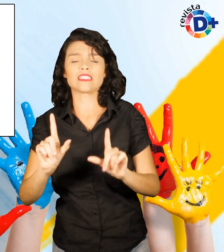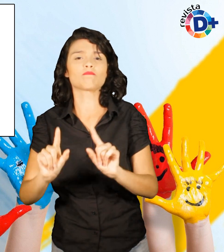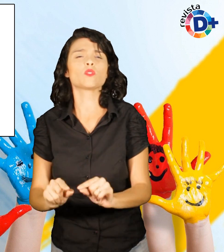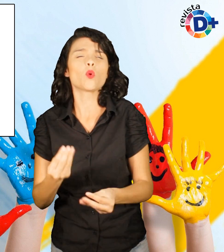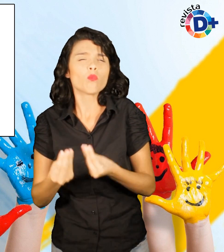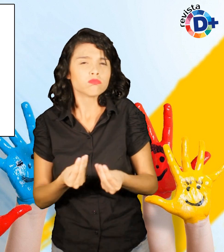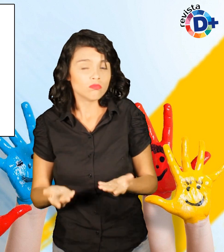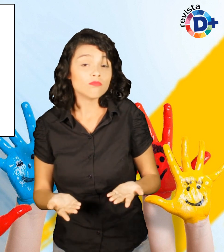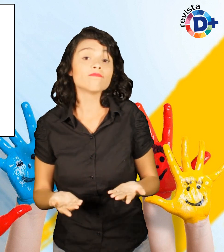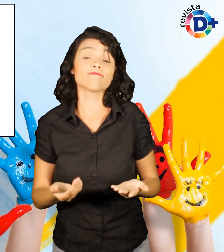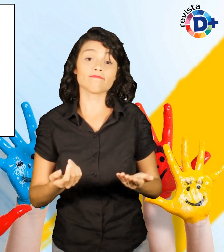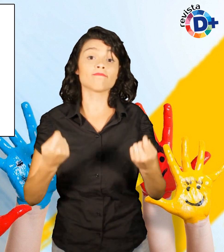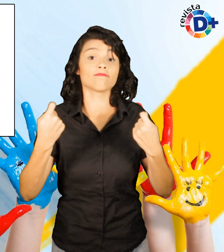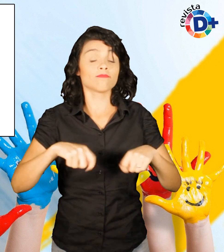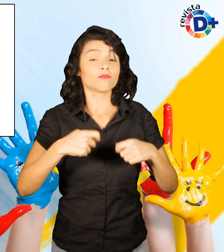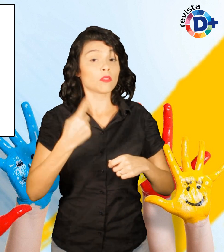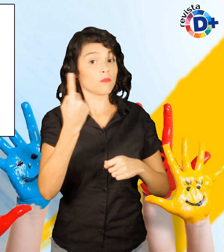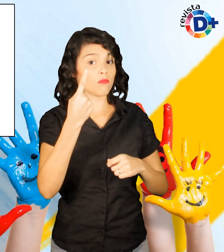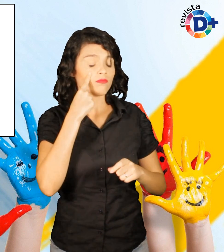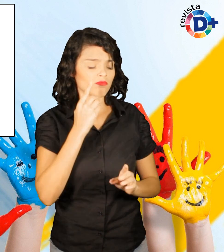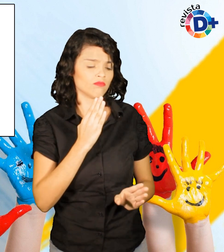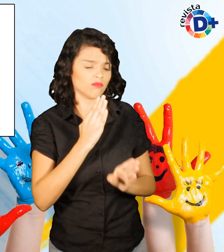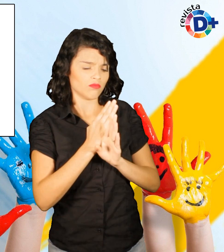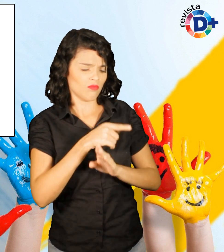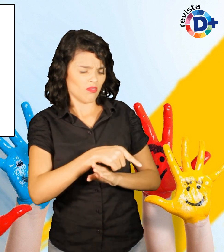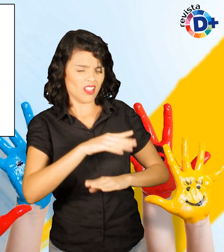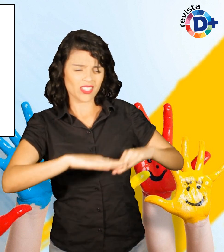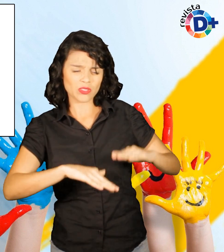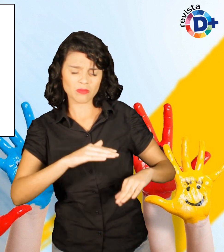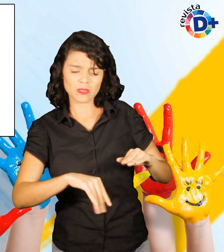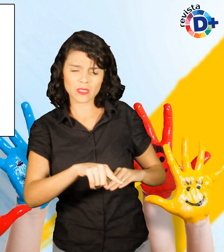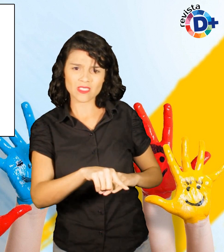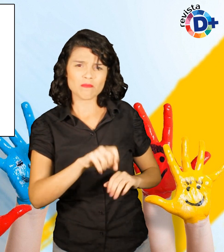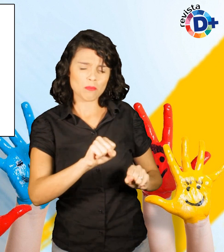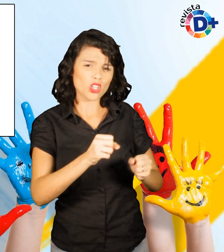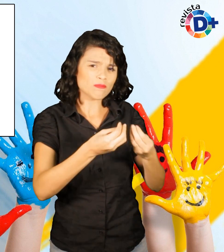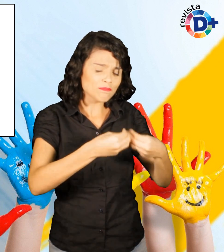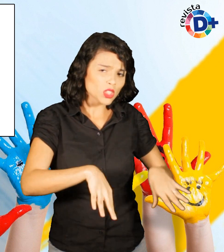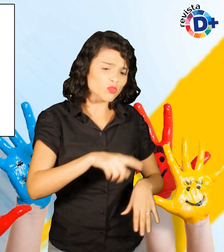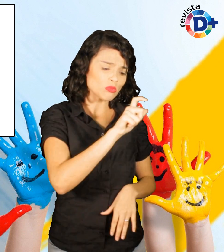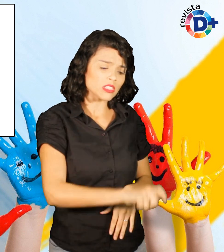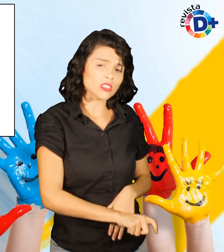atividades? É preciso, primeiro, ver se esta atividade específica traz prejuízo para a